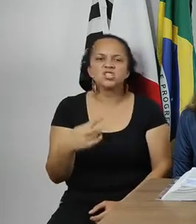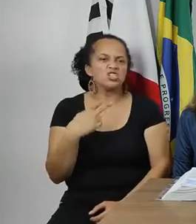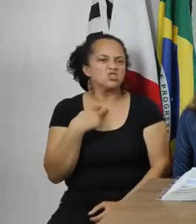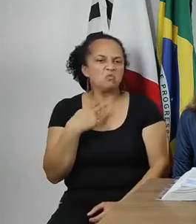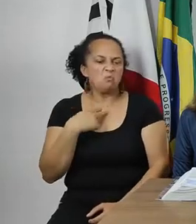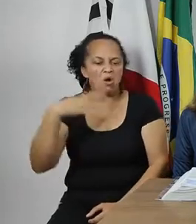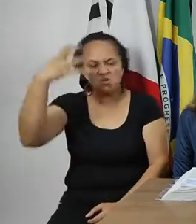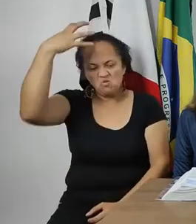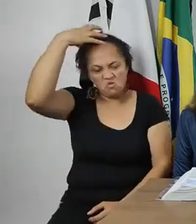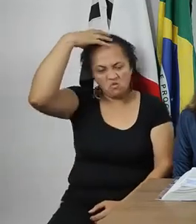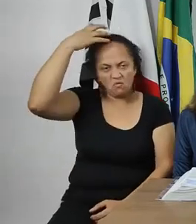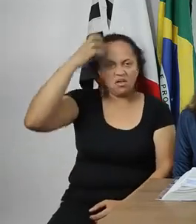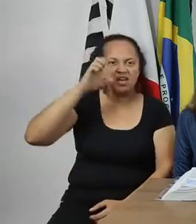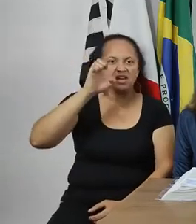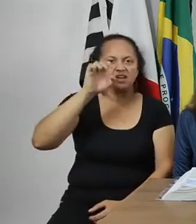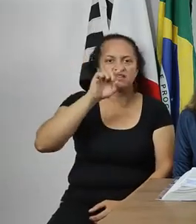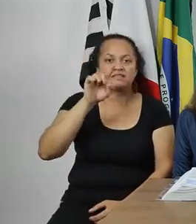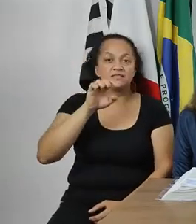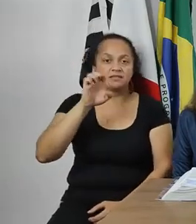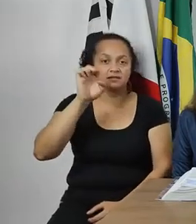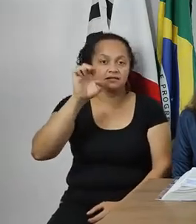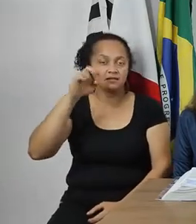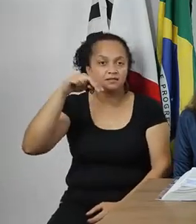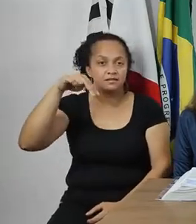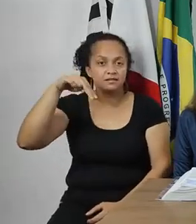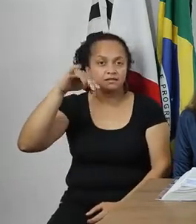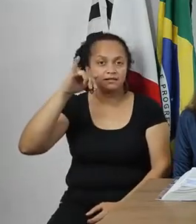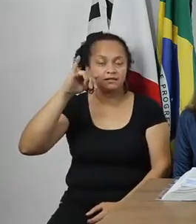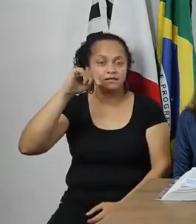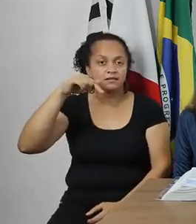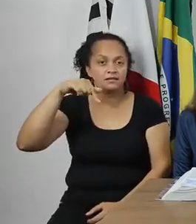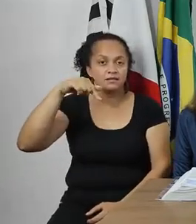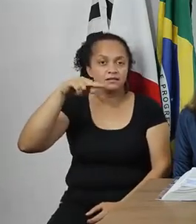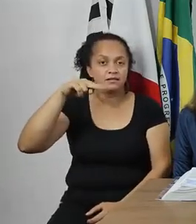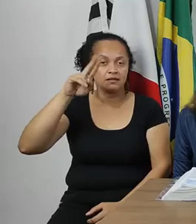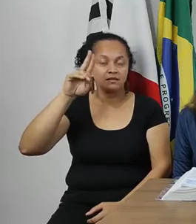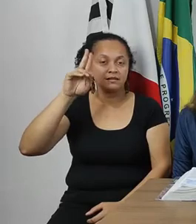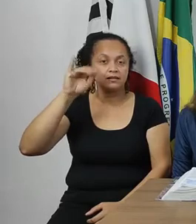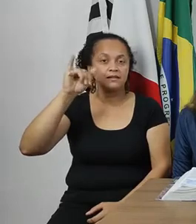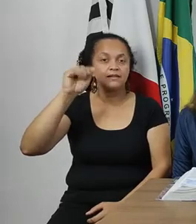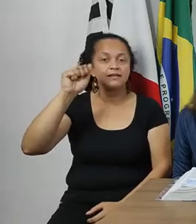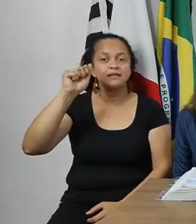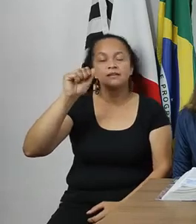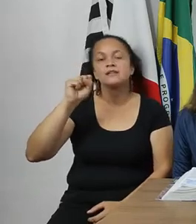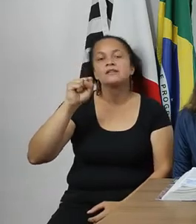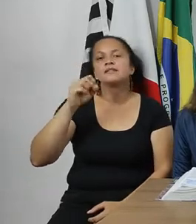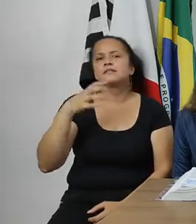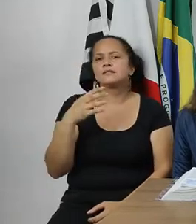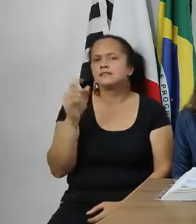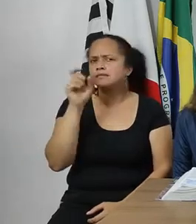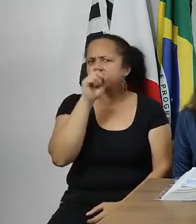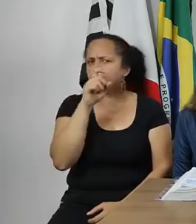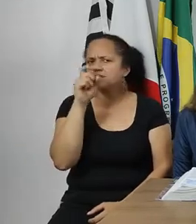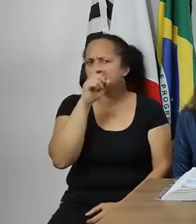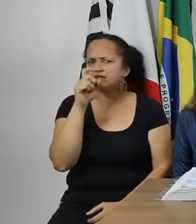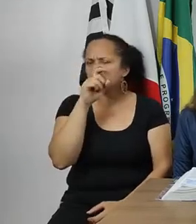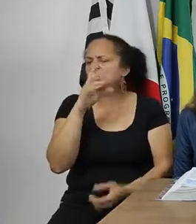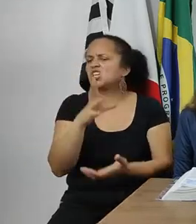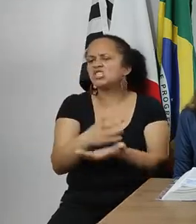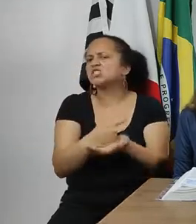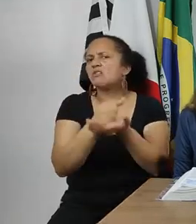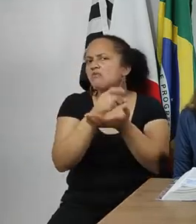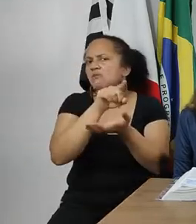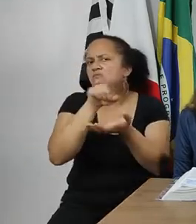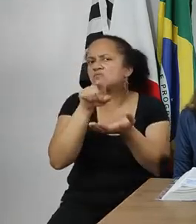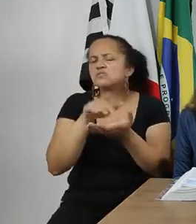os engane, pois ele não poderá salvá-los. E não deixem que ele os convença a confiar